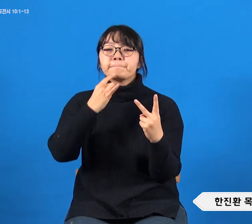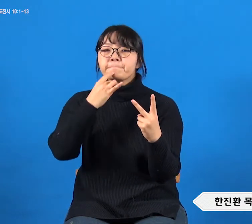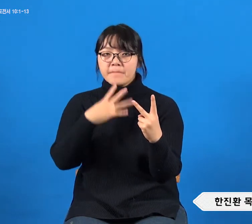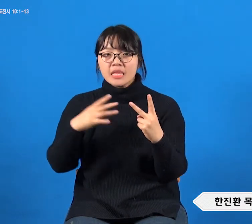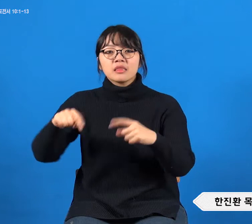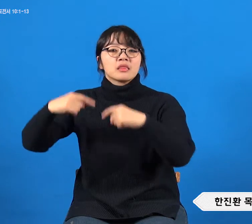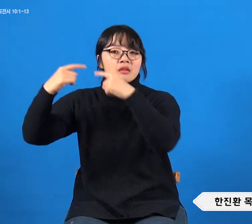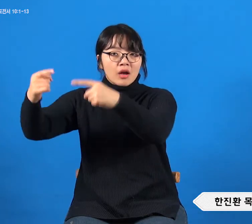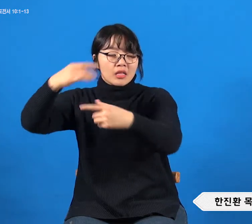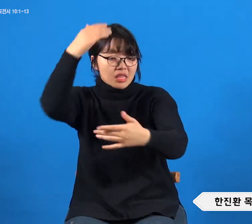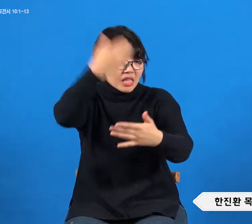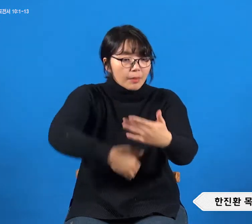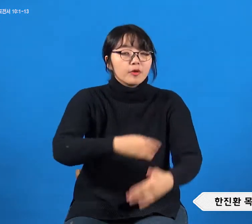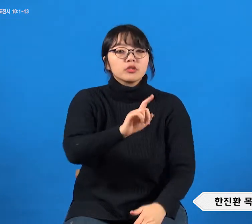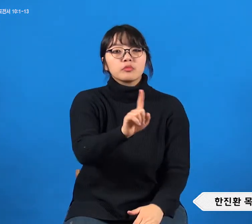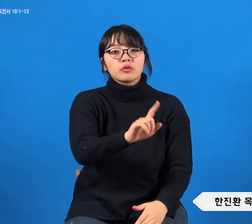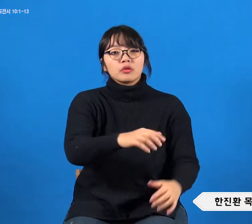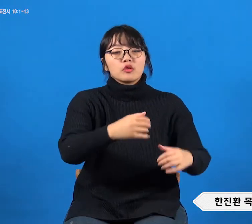멸망하고 말았습니다.